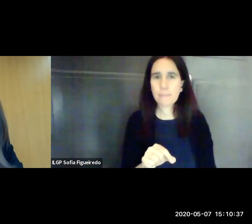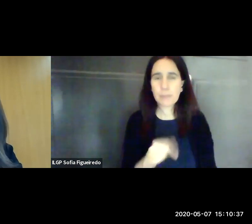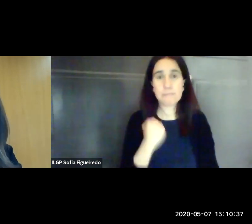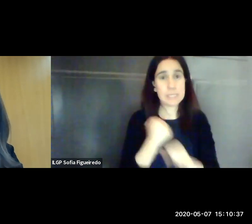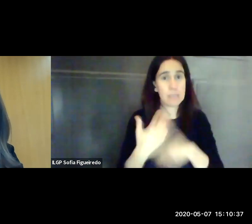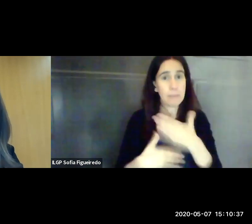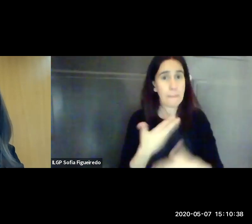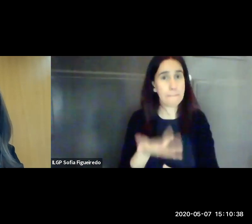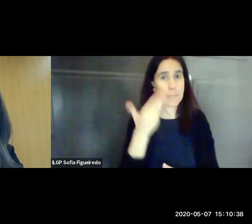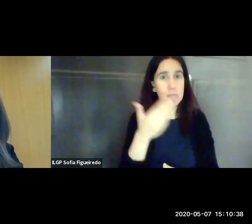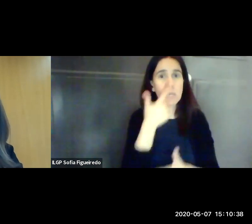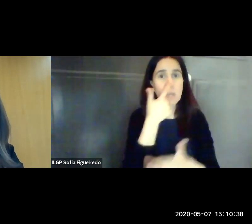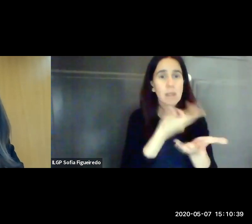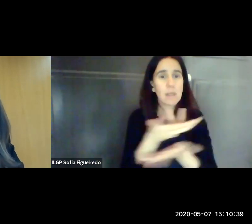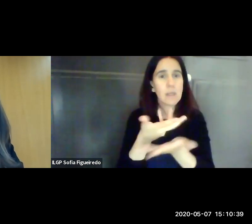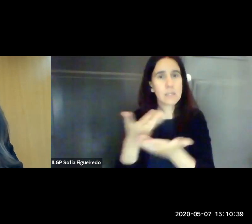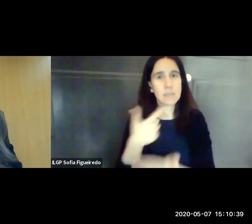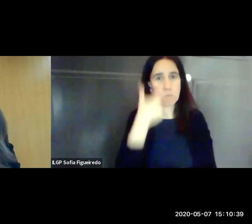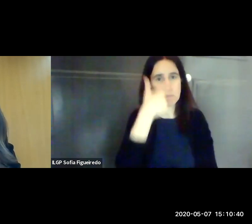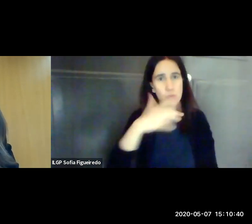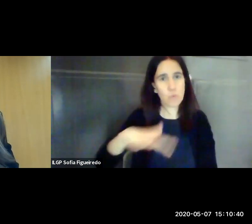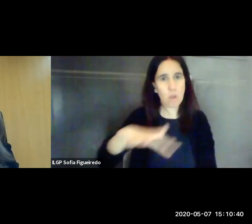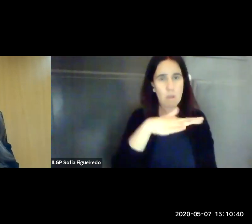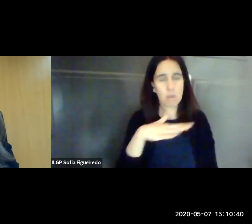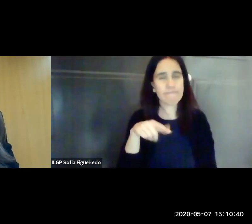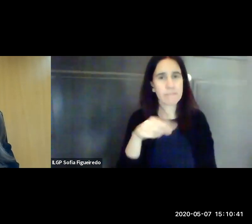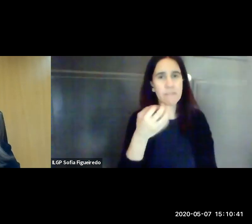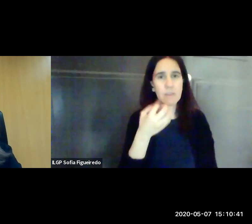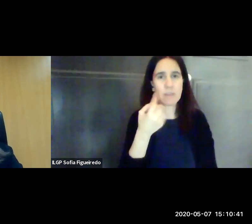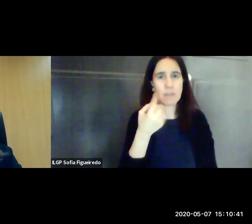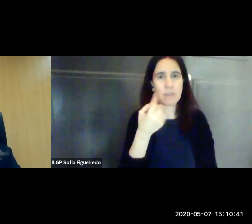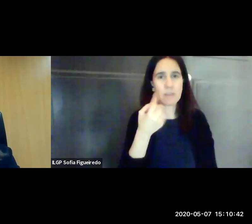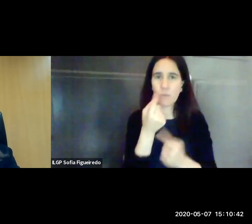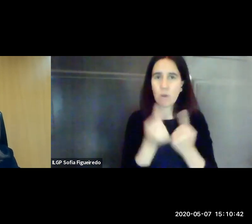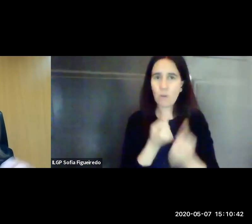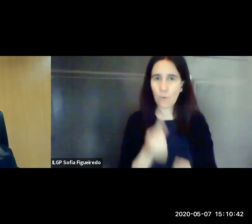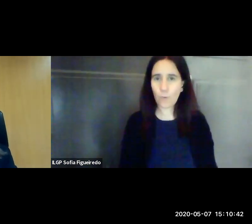trabalhado o relacionamento interpessoal, que tem aqui alguns desafios.